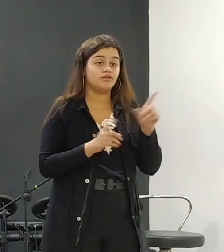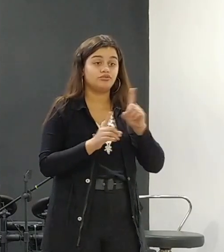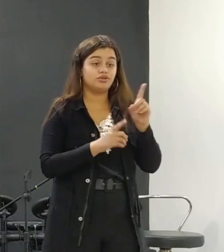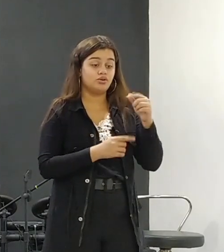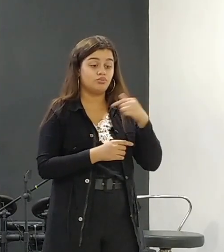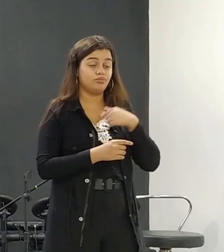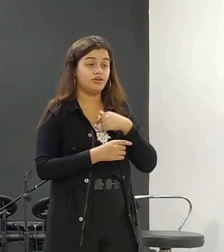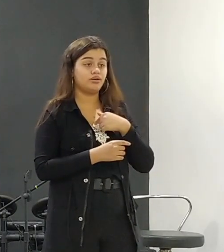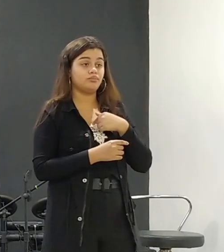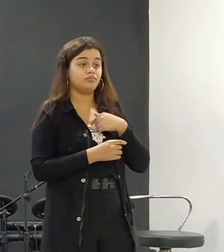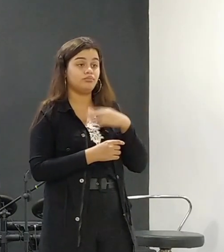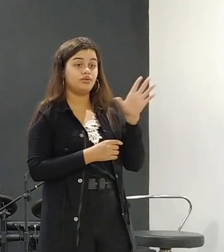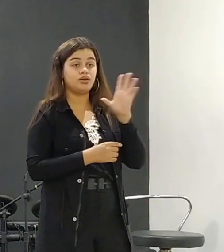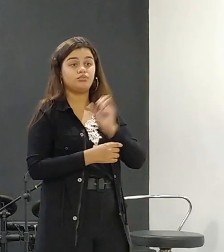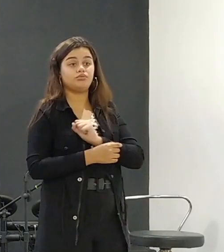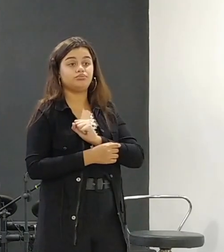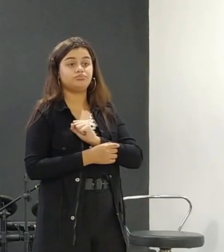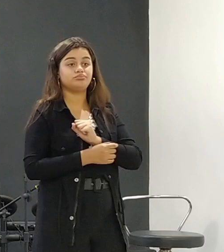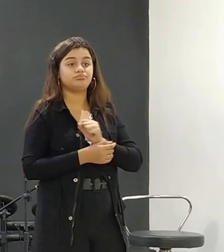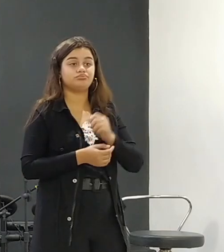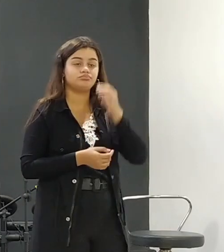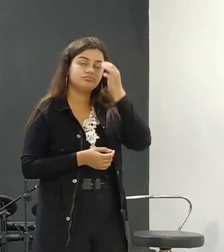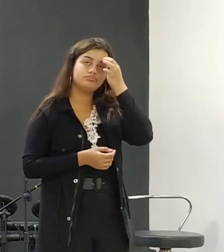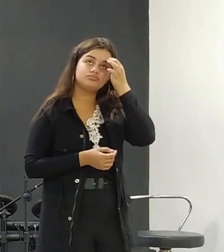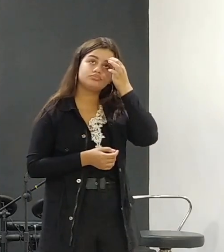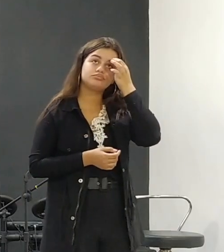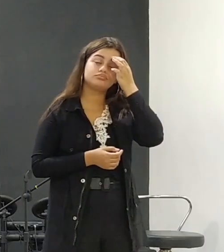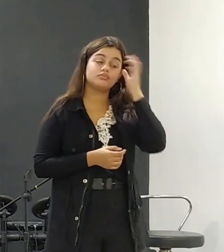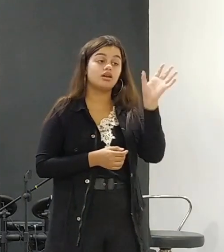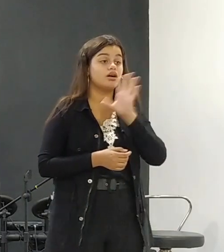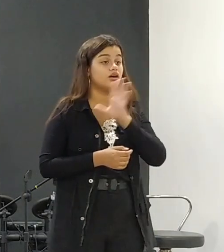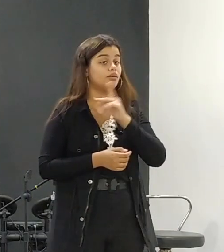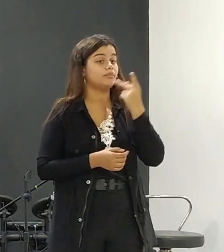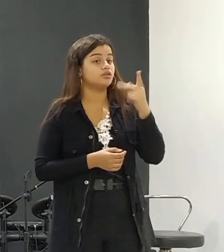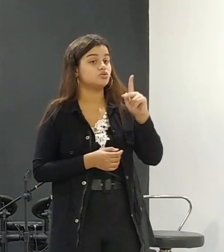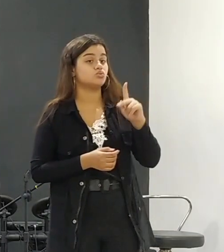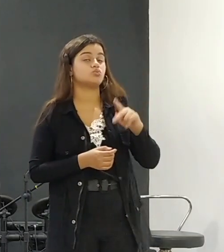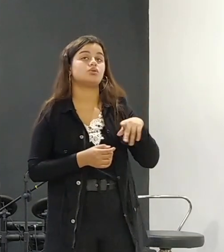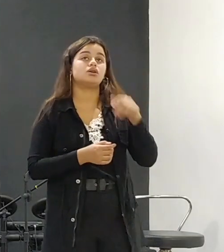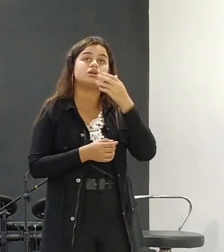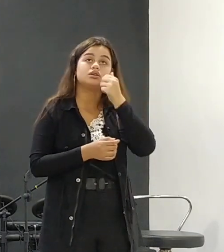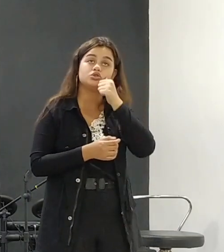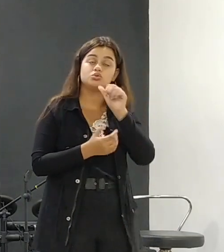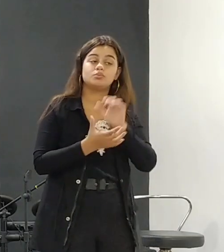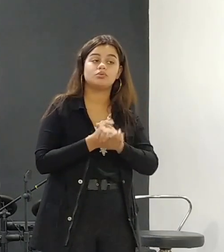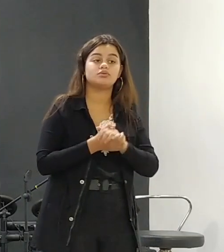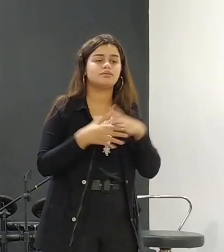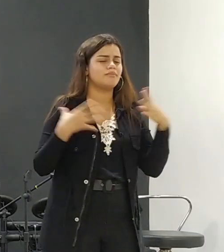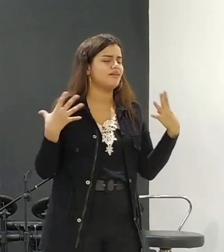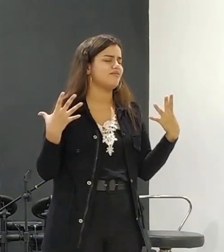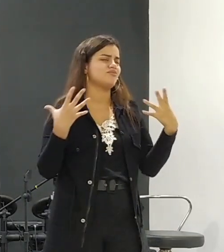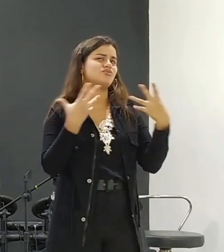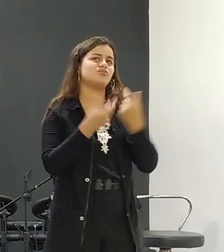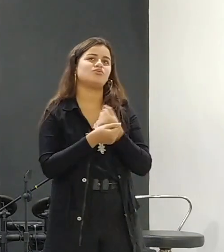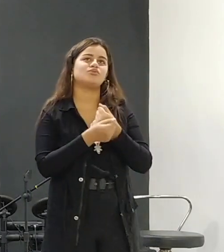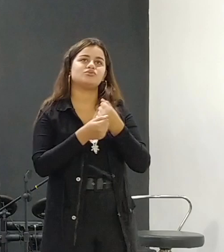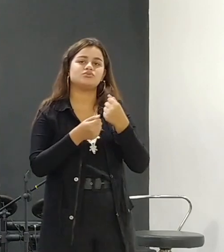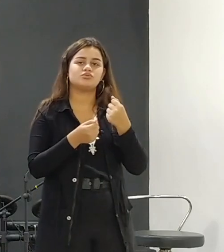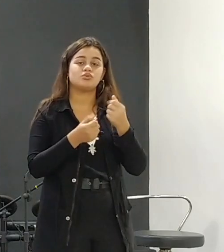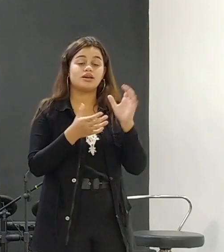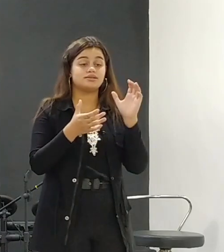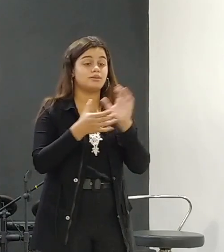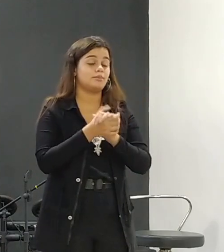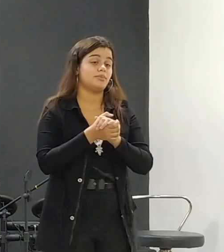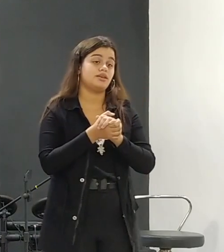trazendo mal sobre a minha vida. Olha aí, homem. Ame a sua esposa. Amém? É uma coisa tão linda o casamento, a união do homem com a